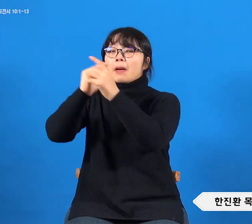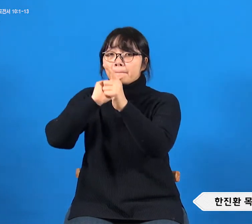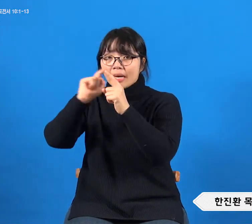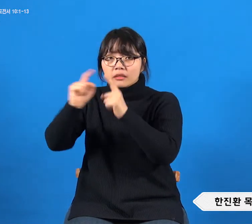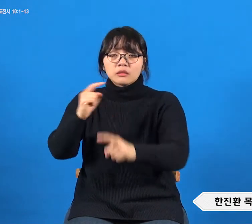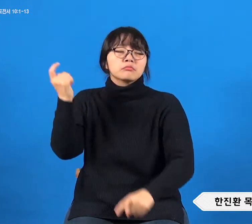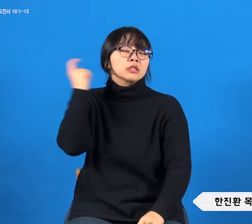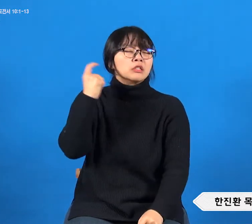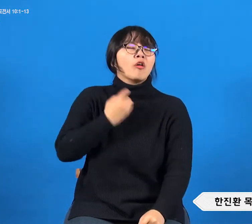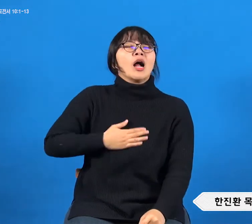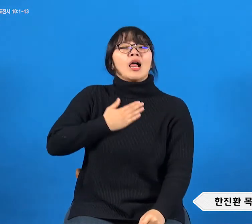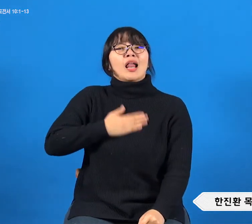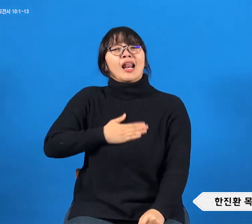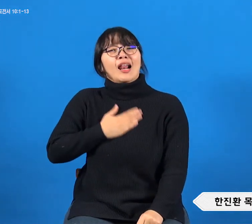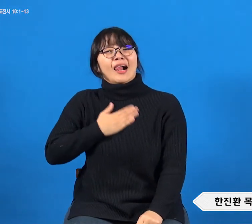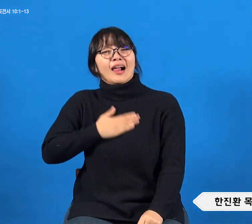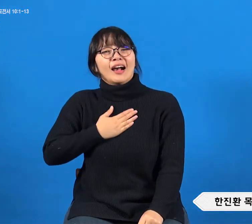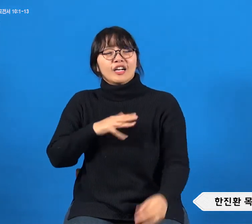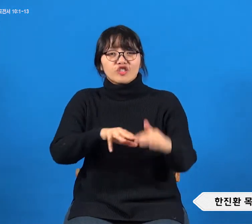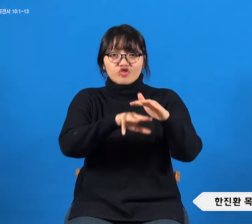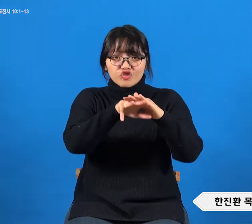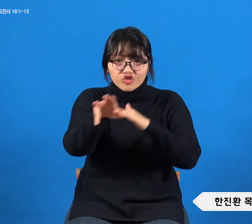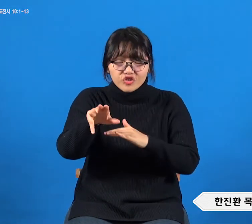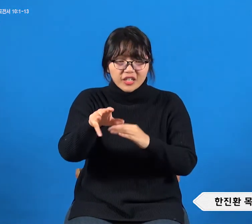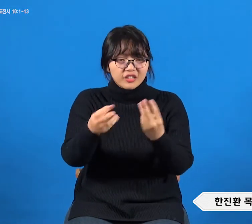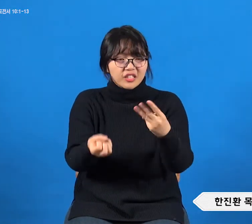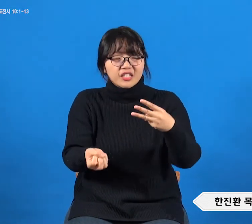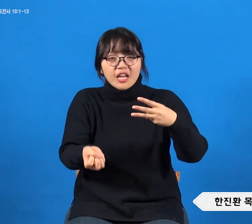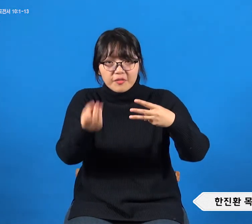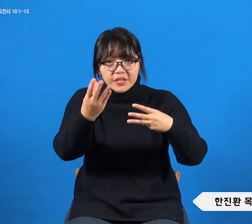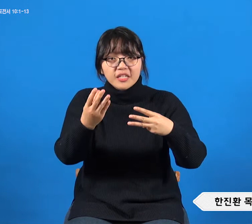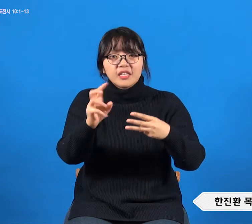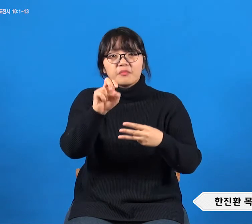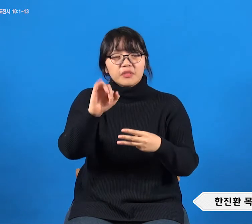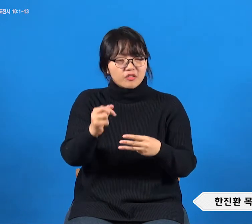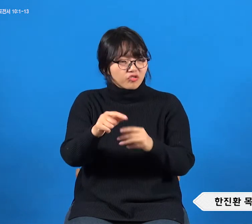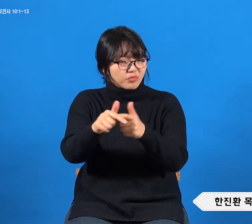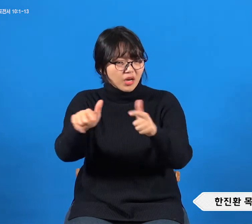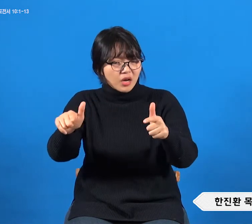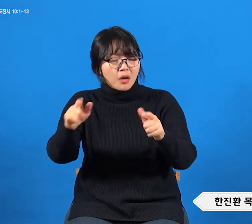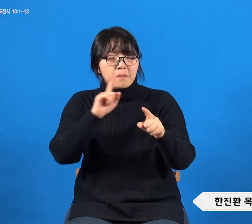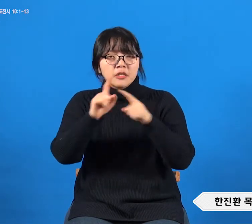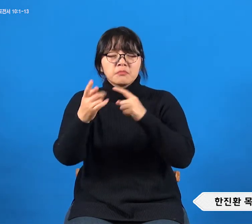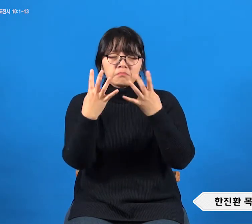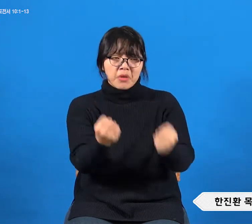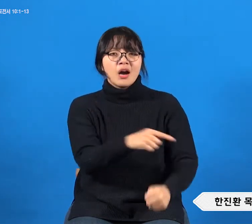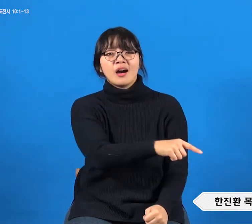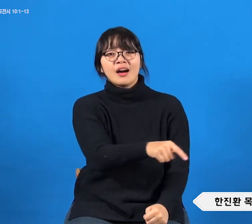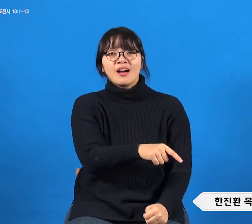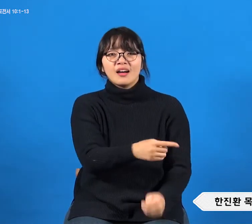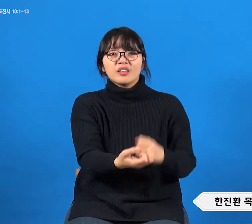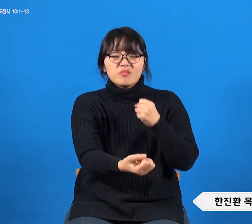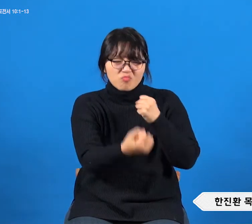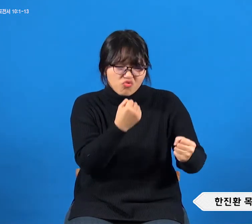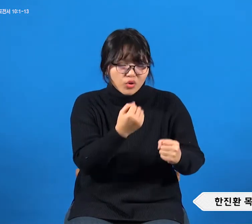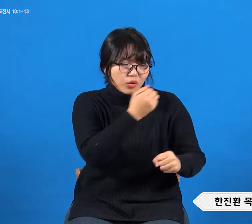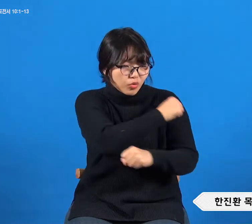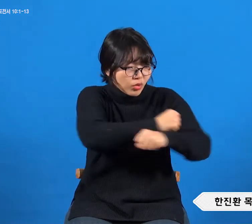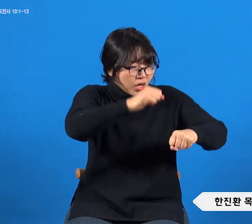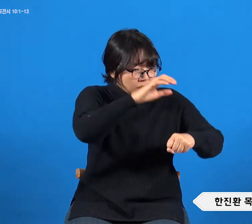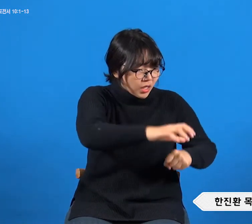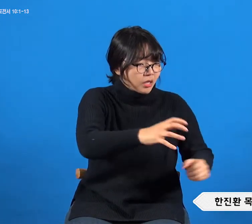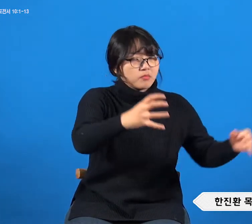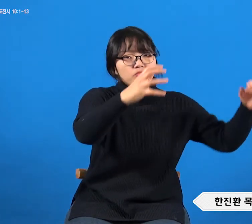받았습니다. 출애굽기, 레위기 보면 그들이 받은 말씀이 홍수를 이루고 있습니다. 그래도 광야에서 다